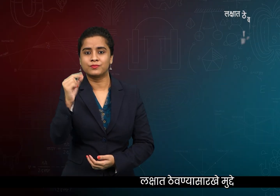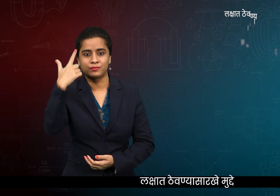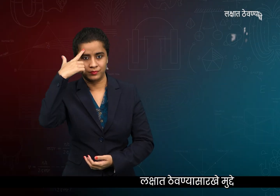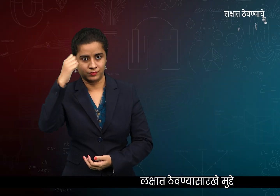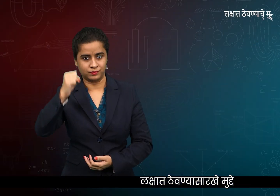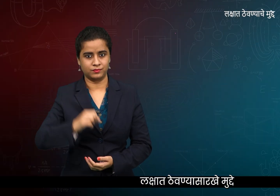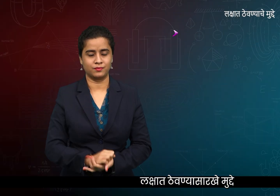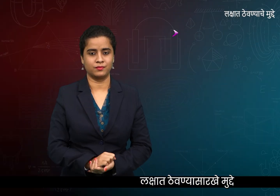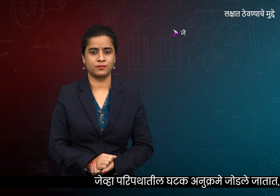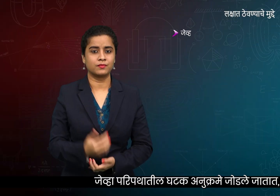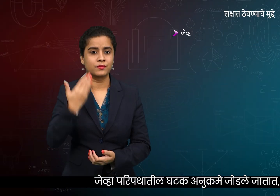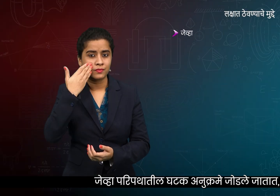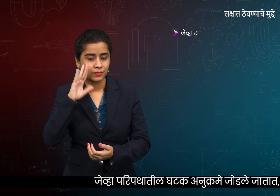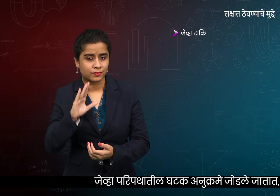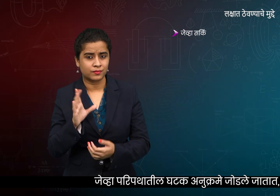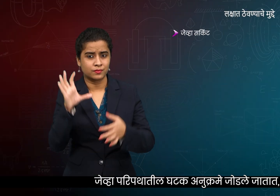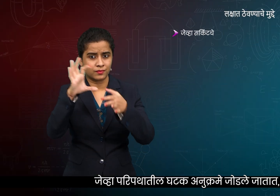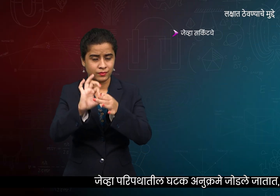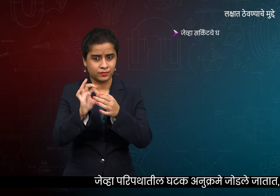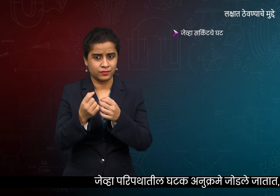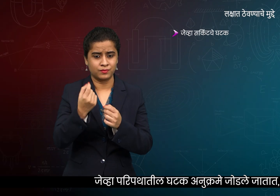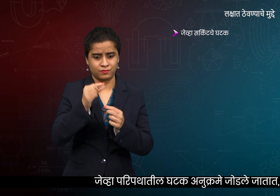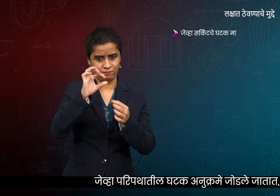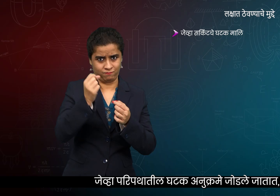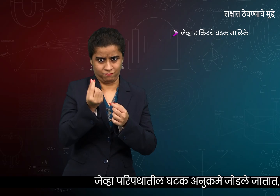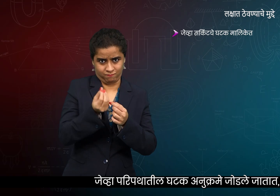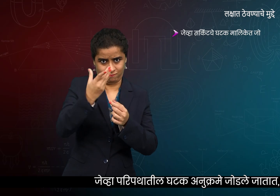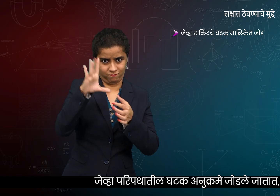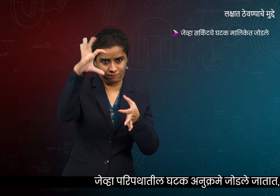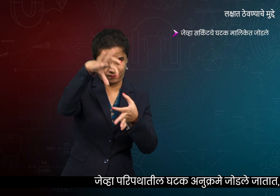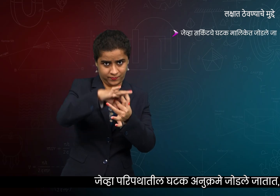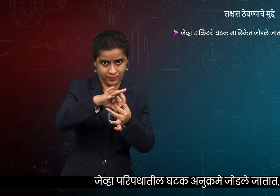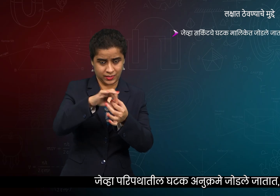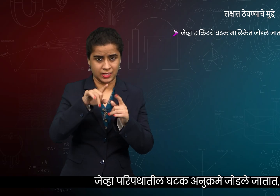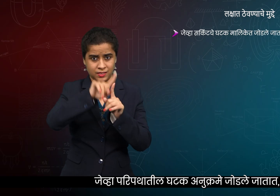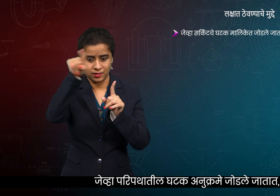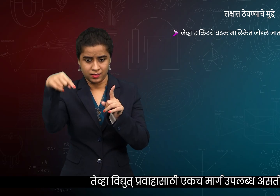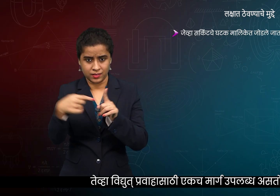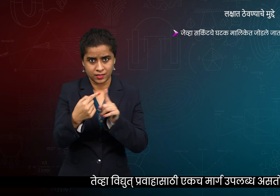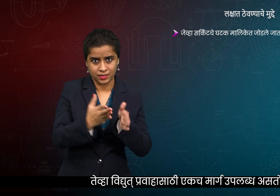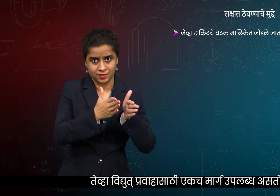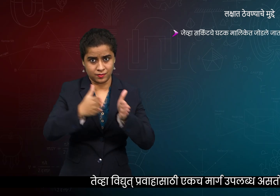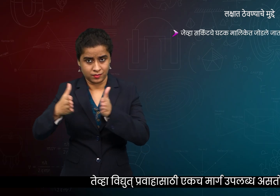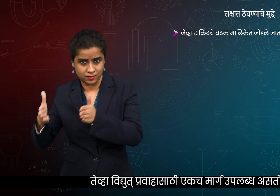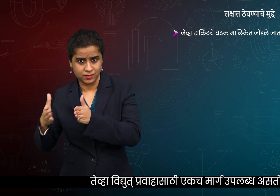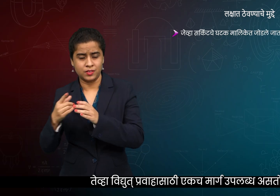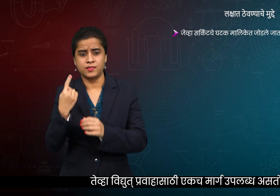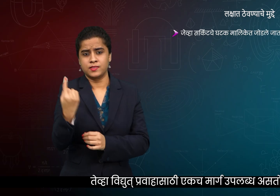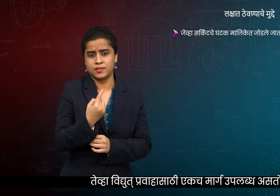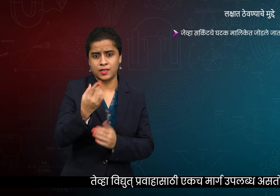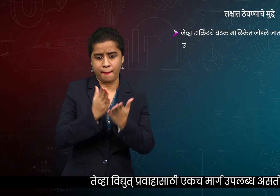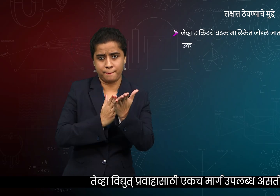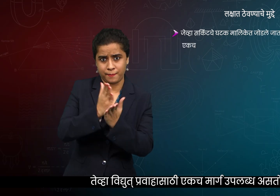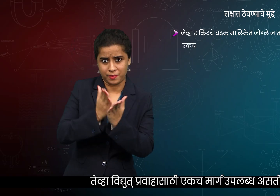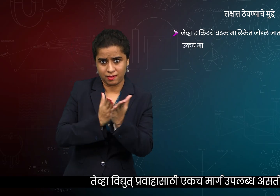लक्षात ठेवण्यासारखे मुद्दे. जेव्हा परिपथातील घटक अनुक्रमे जोडले जातात तेव्हा विद्युत प्रवाहासाठी